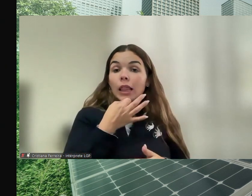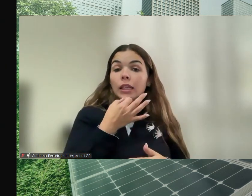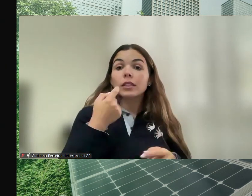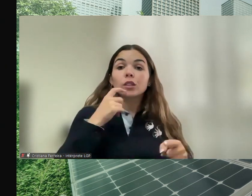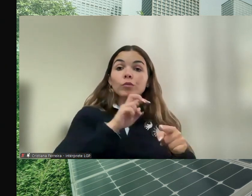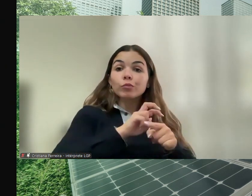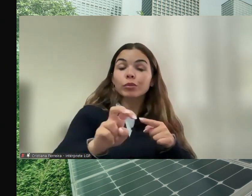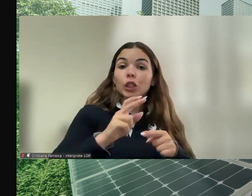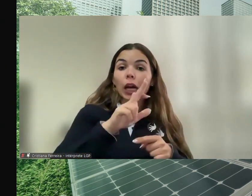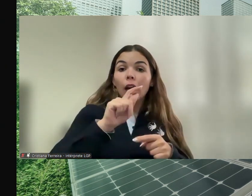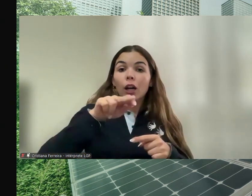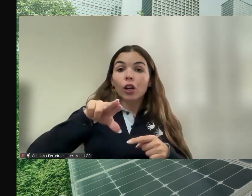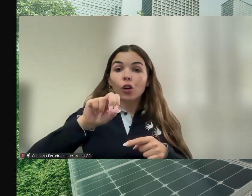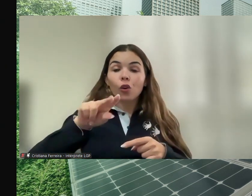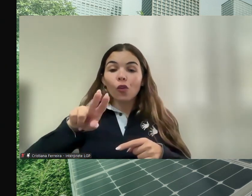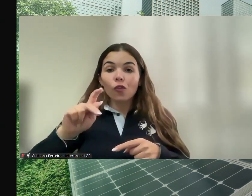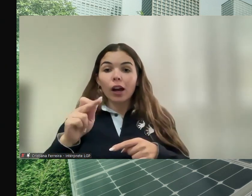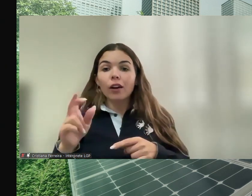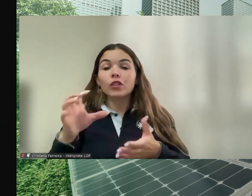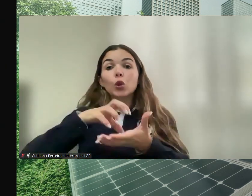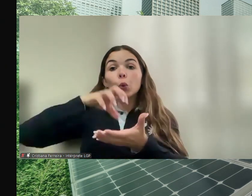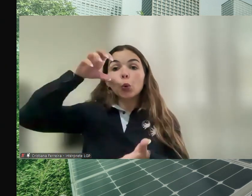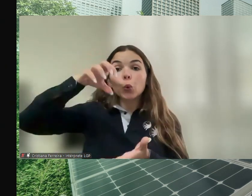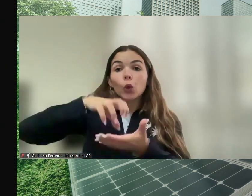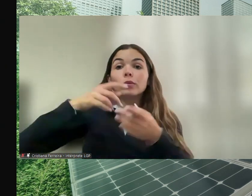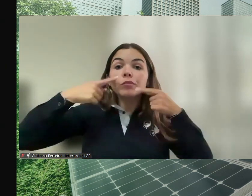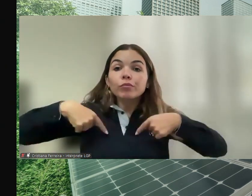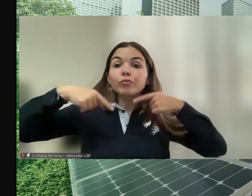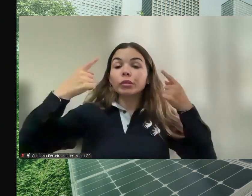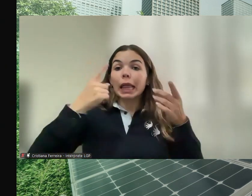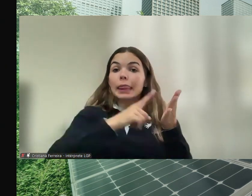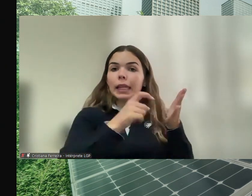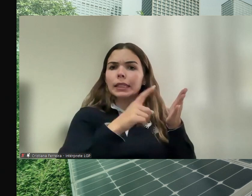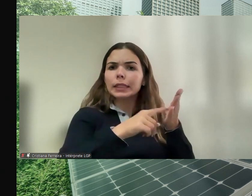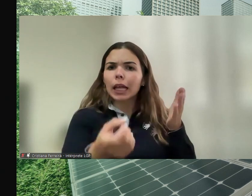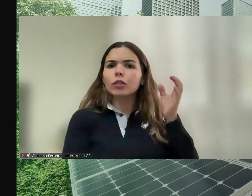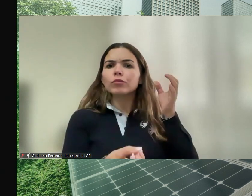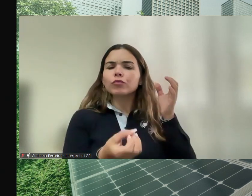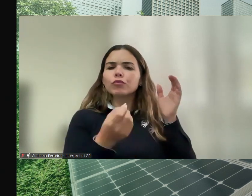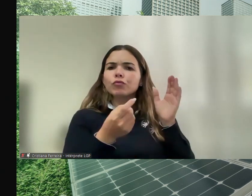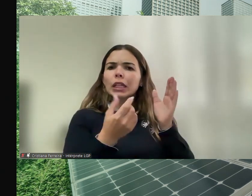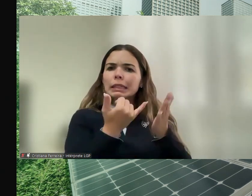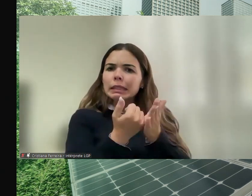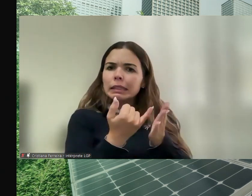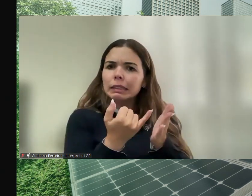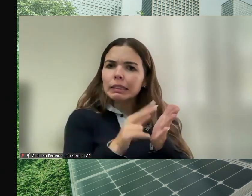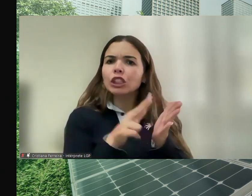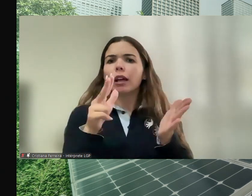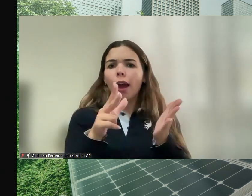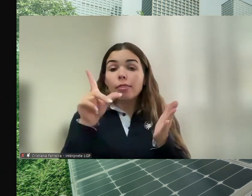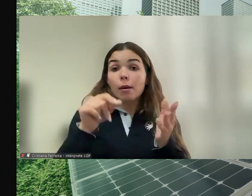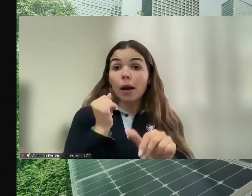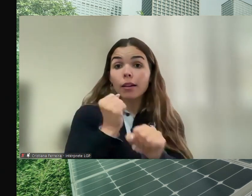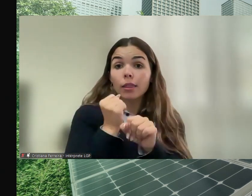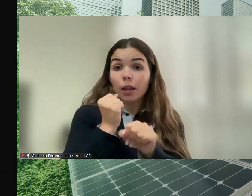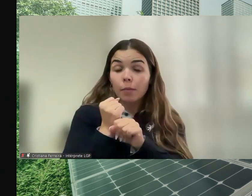edifícios públicos. Foram inventariadas as necessidades, foram inventariados o trabalho que é necessário